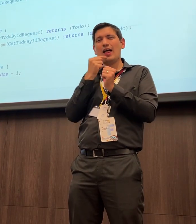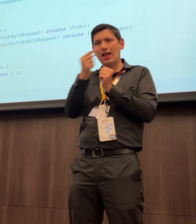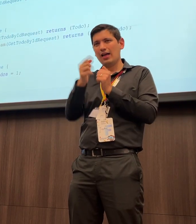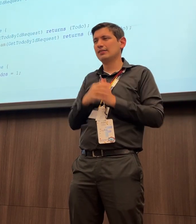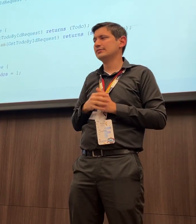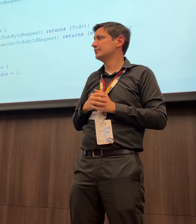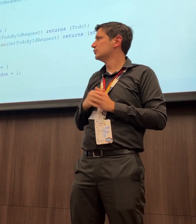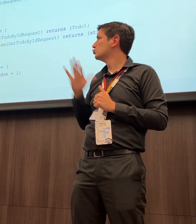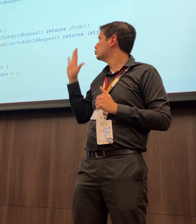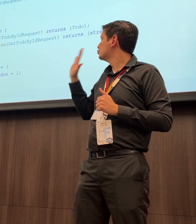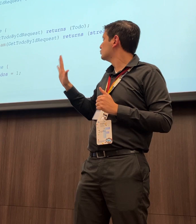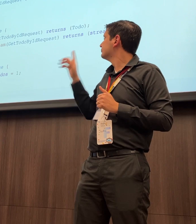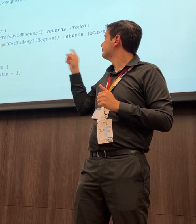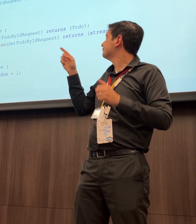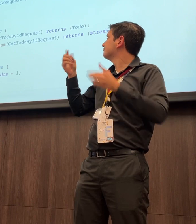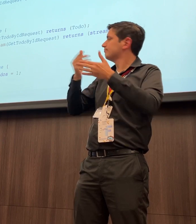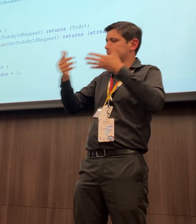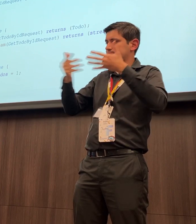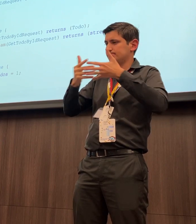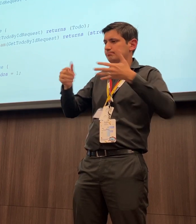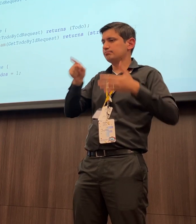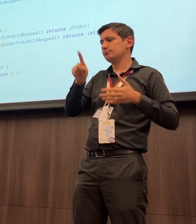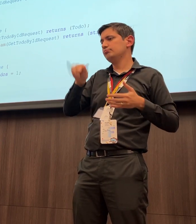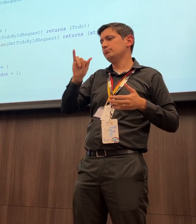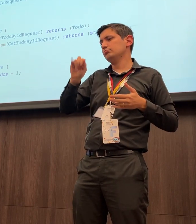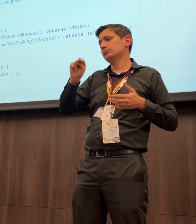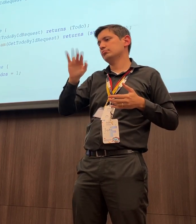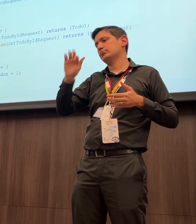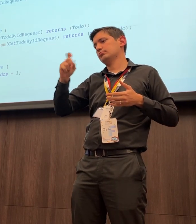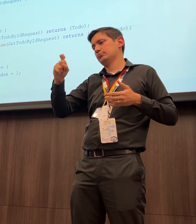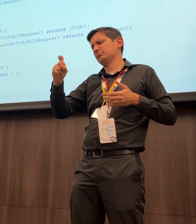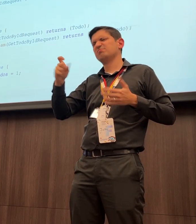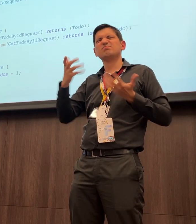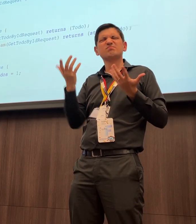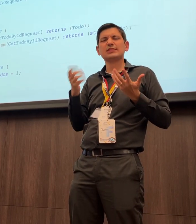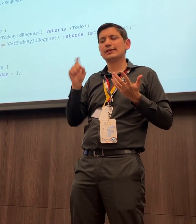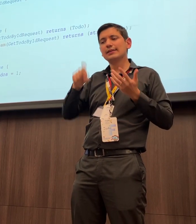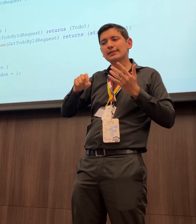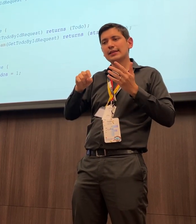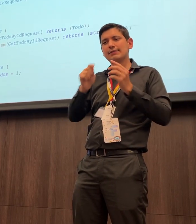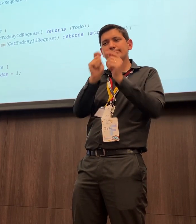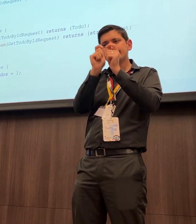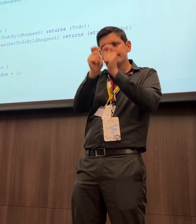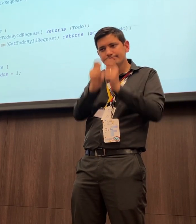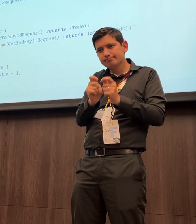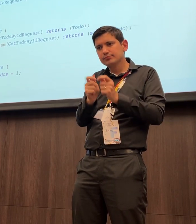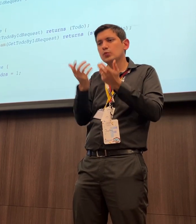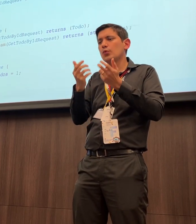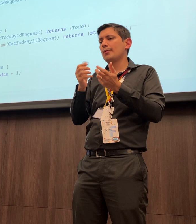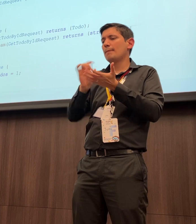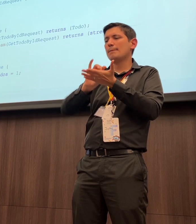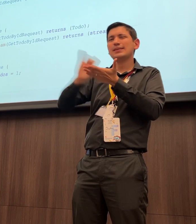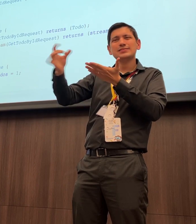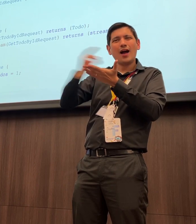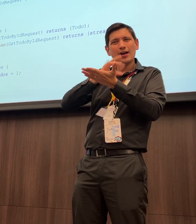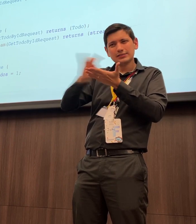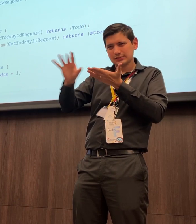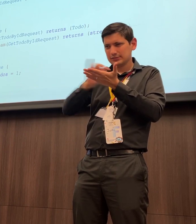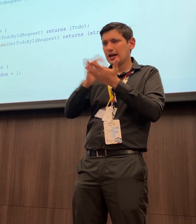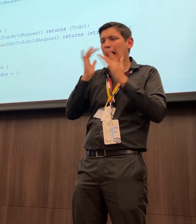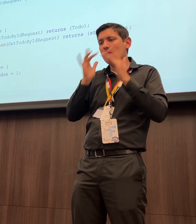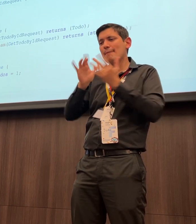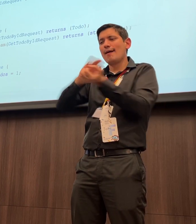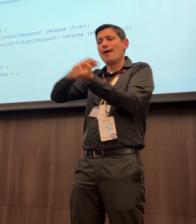la sintaxis que hoy en día se usa es proto3. Y luego, básicamente, tenemos que empezar a definir lo que son los mensajes que van a corresponder